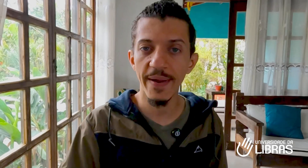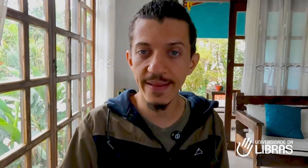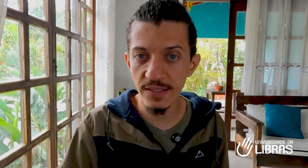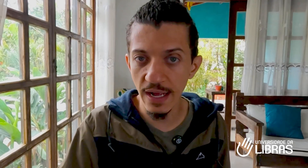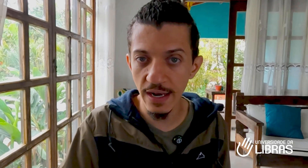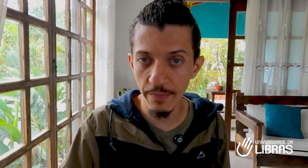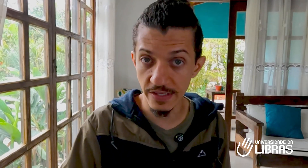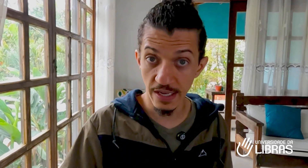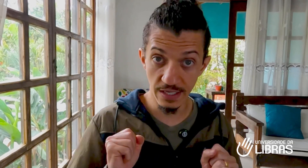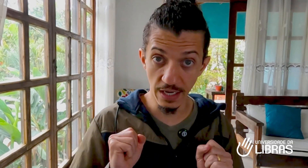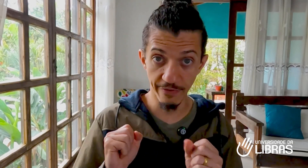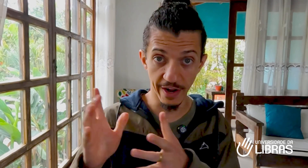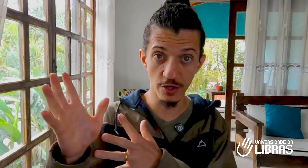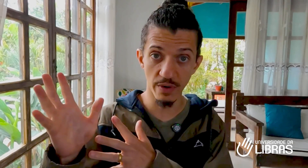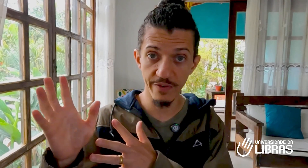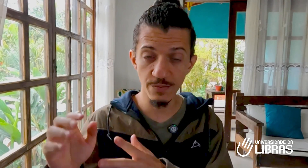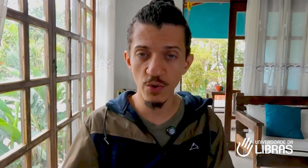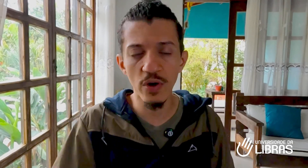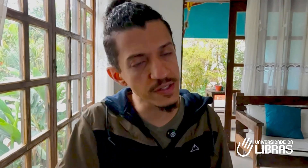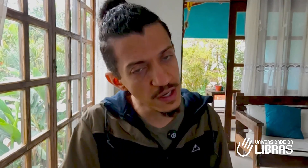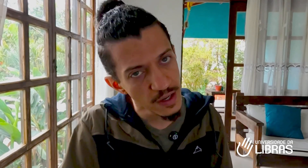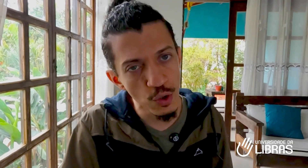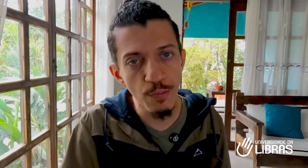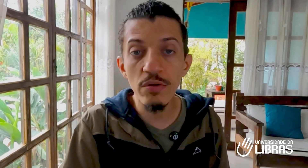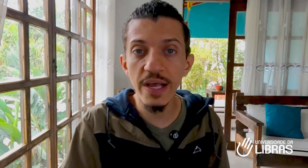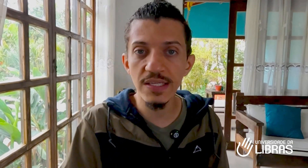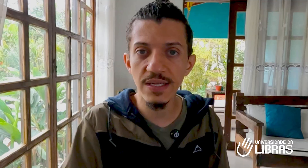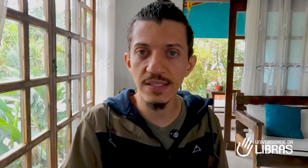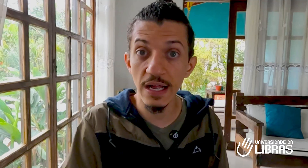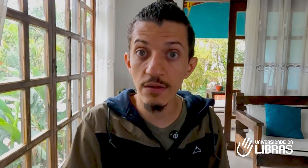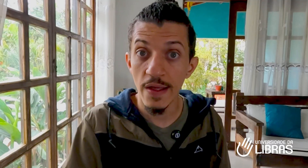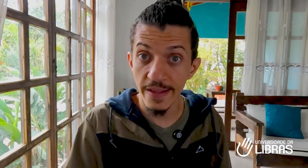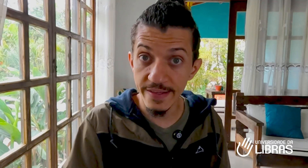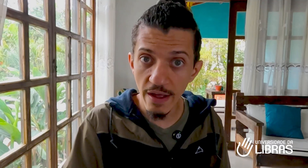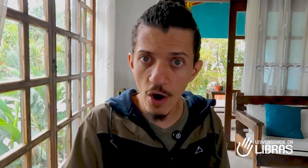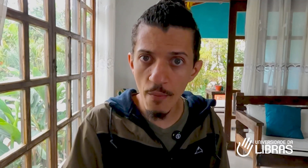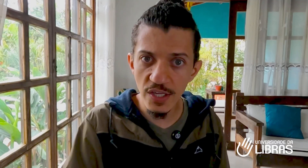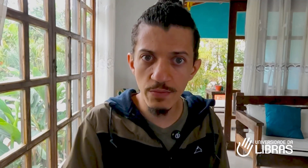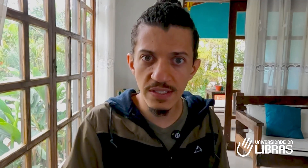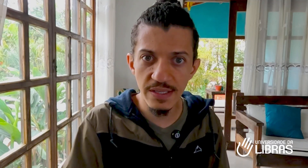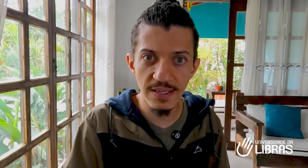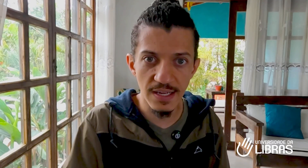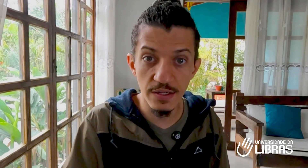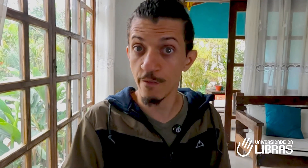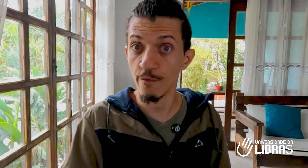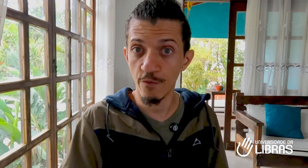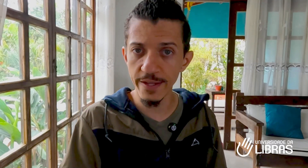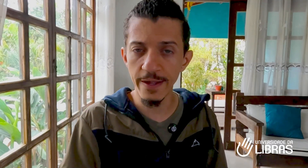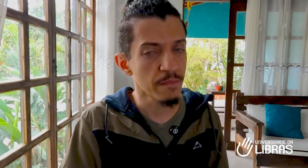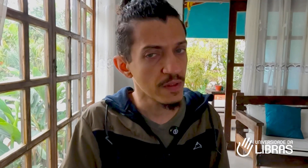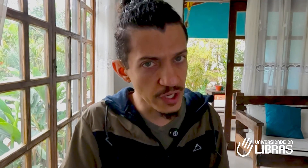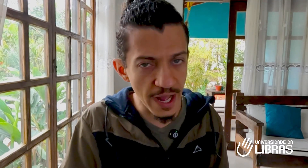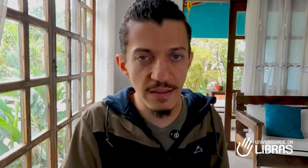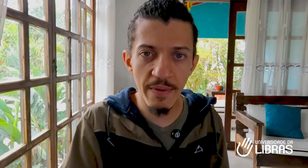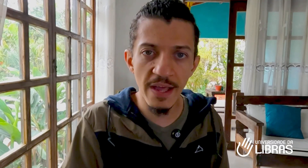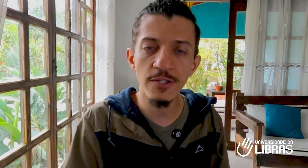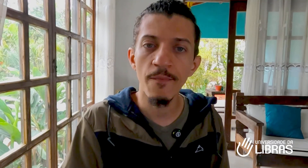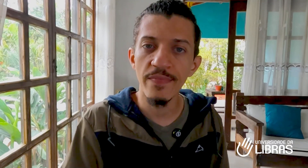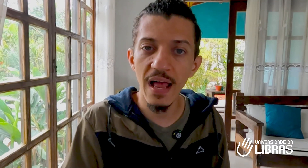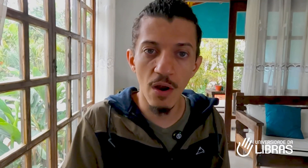da Libras, se livrando de uma vez por todas do português sinalizado e tendo realmente uma sinalização fluida diretamente na lógica